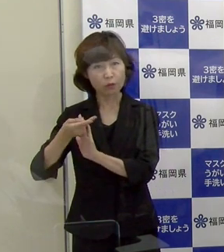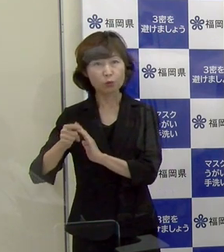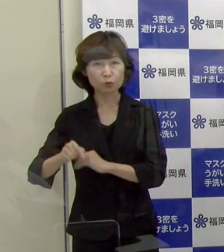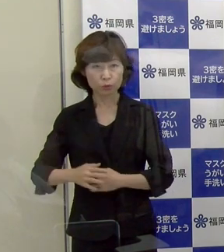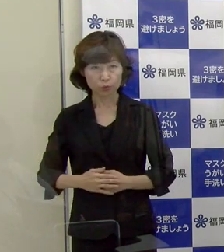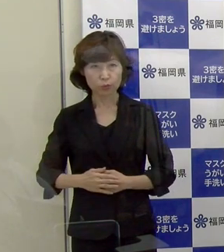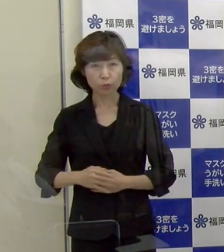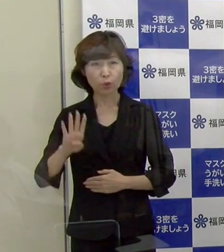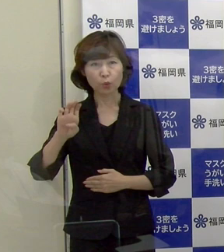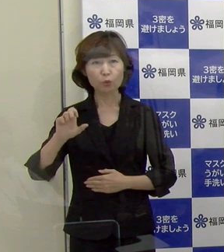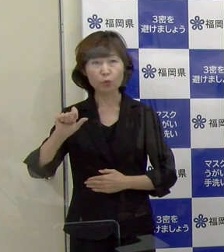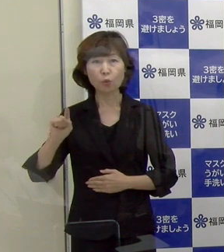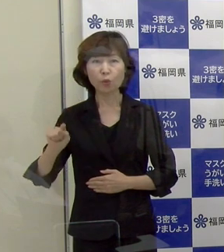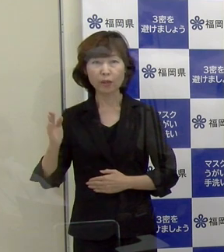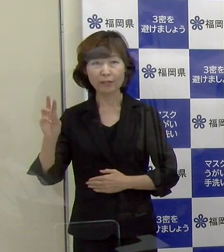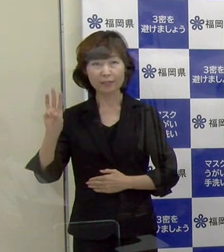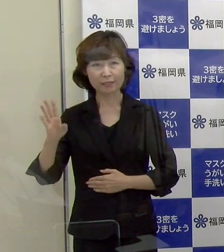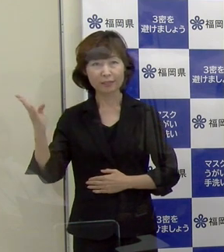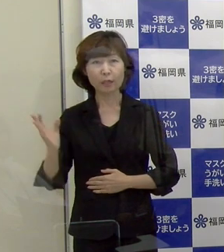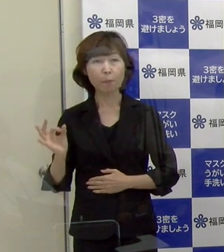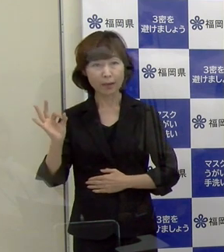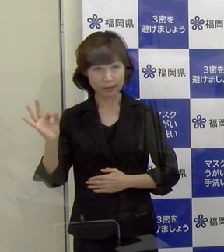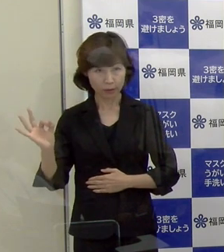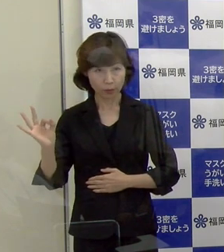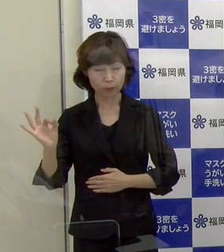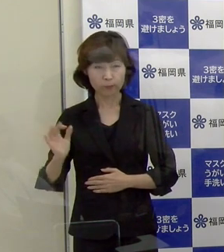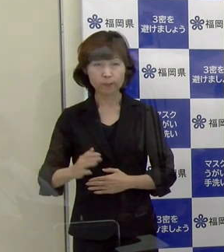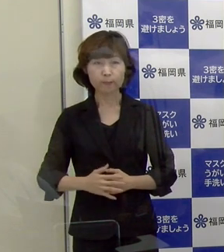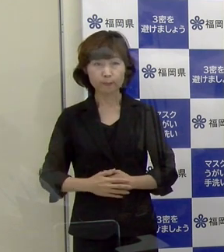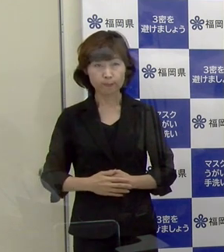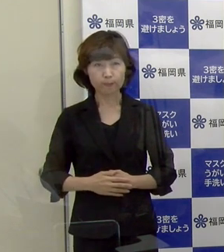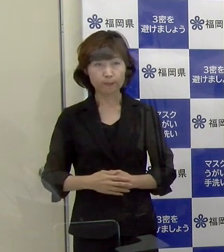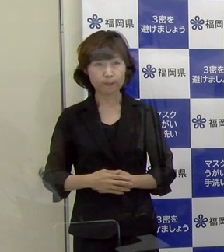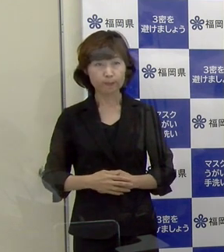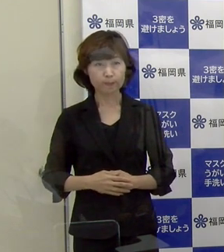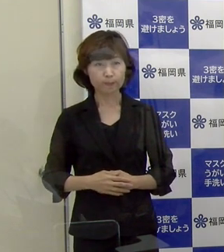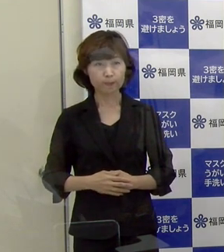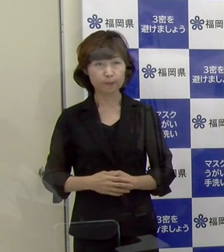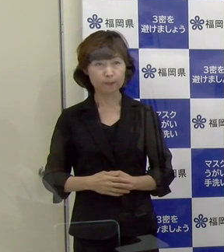は45.3%となっております